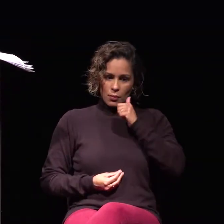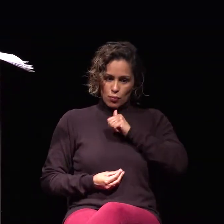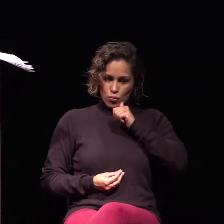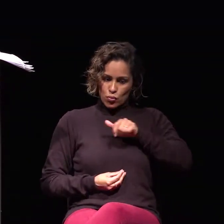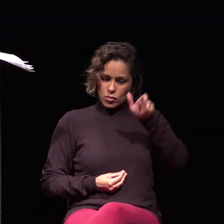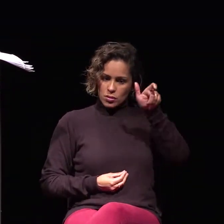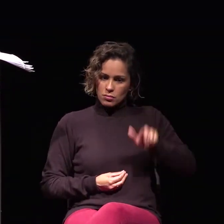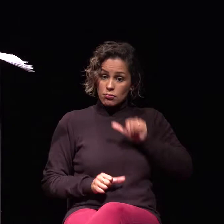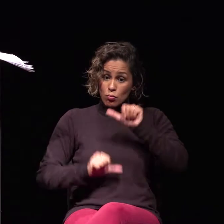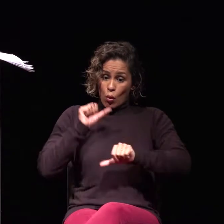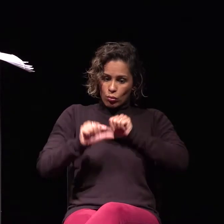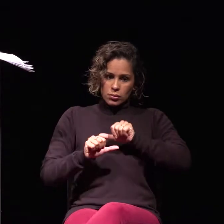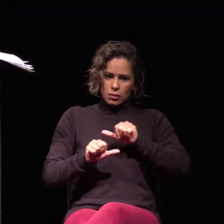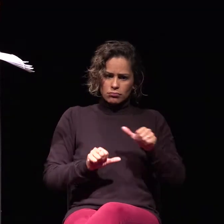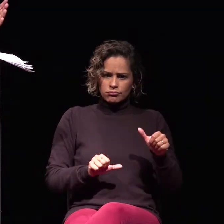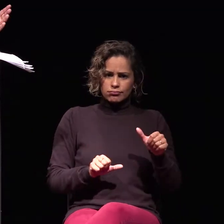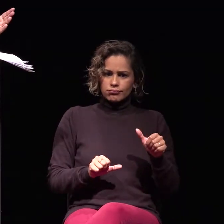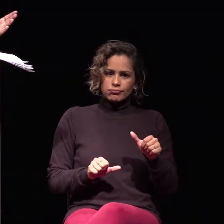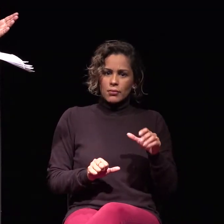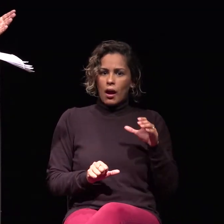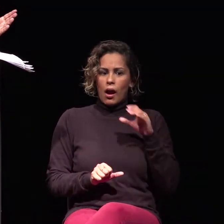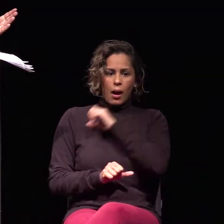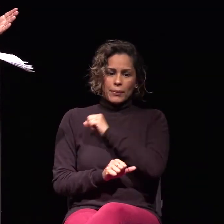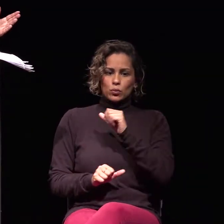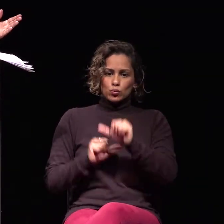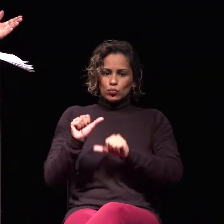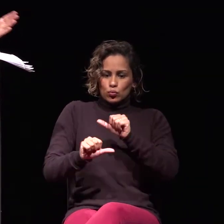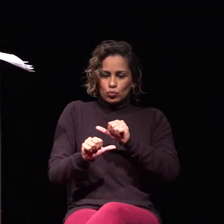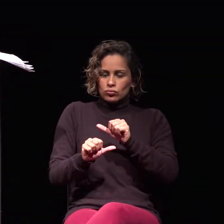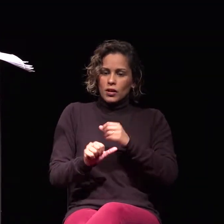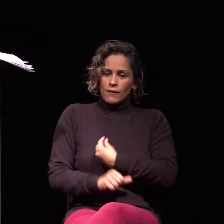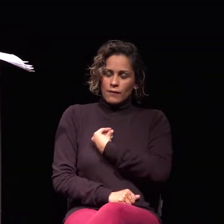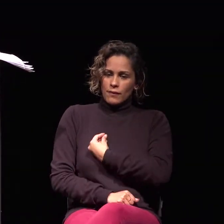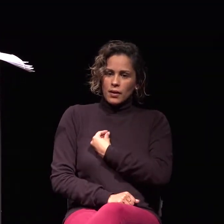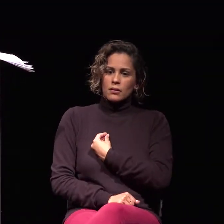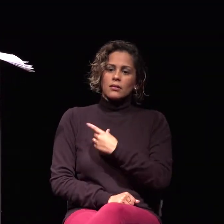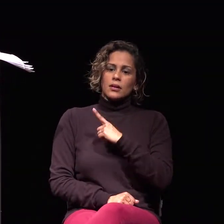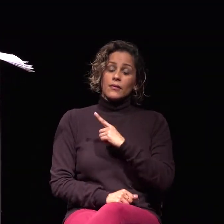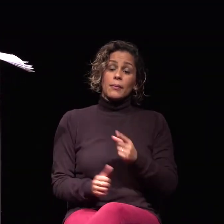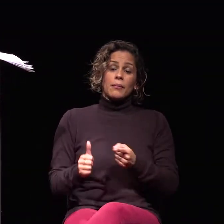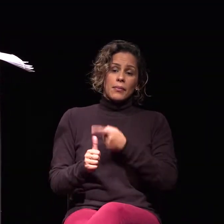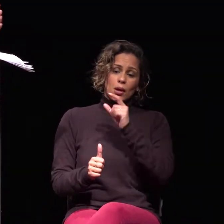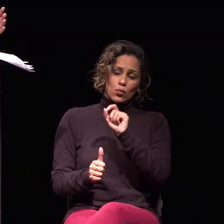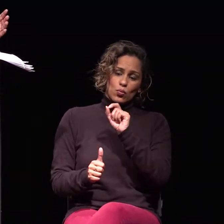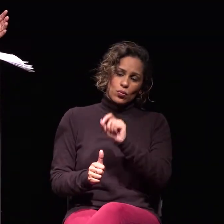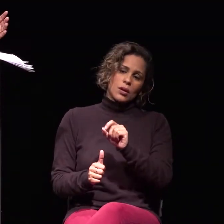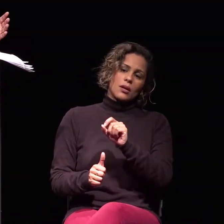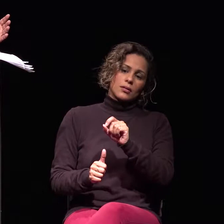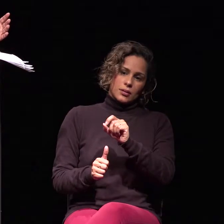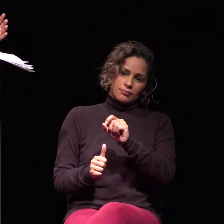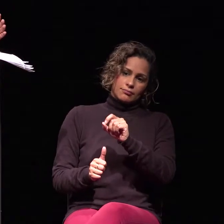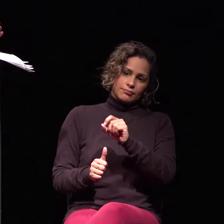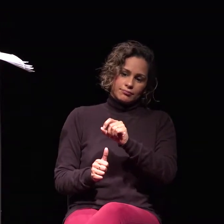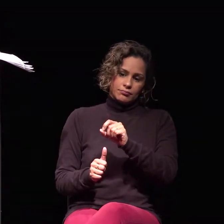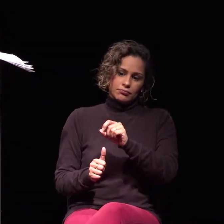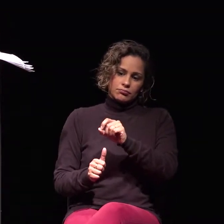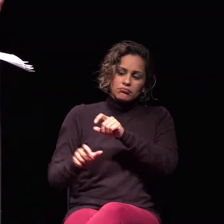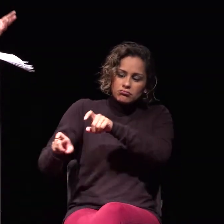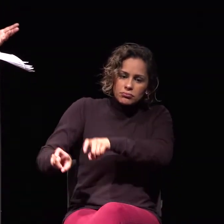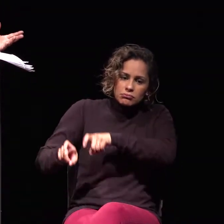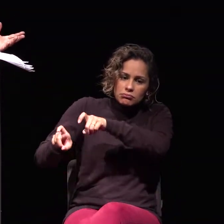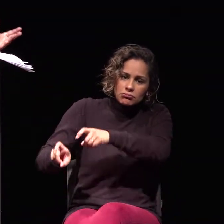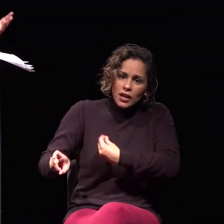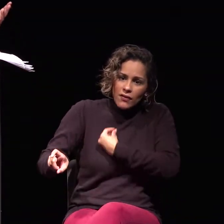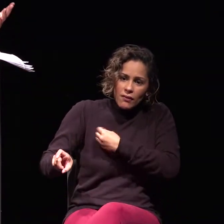na vida das mulheres? Houve uma mudança do campo para a cidade. Antes da ditadura, a maioria